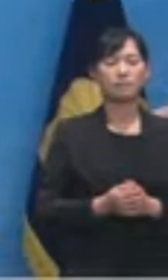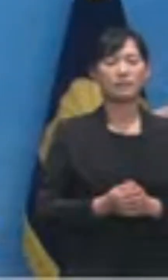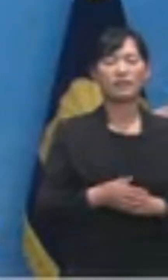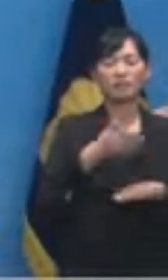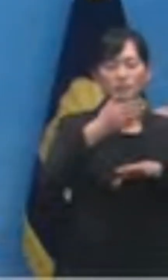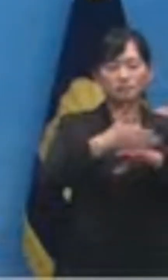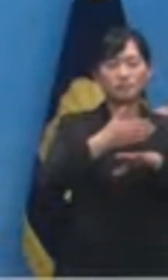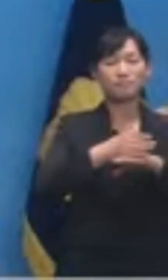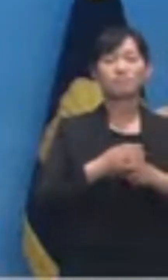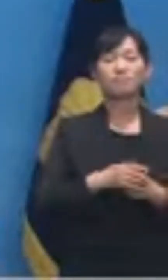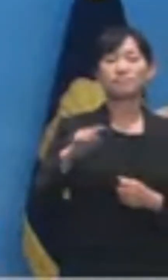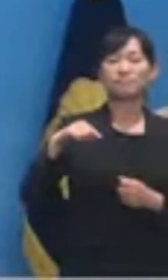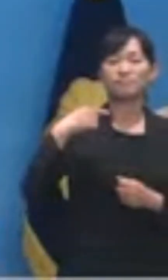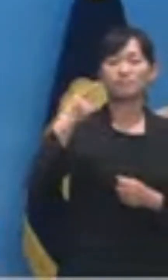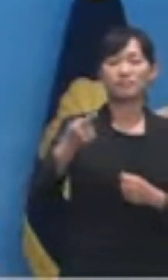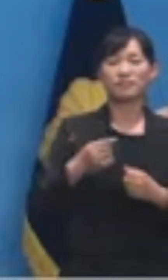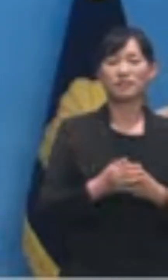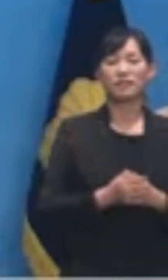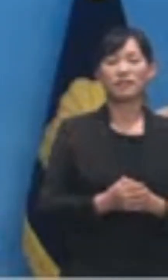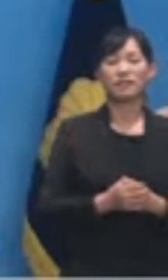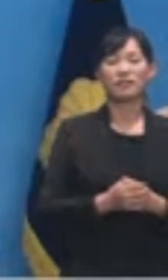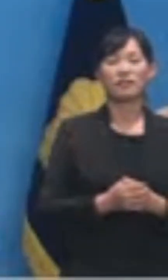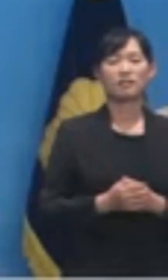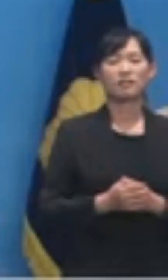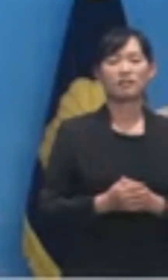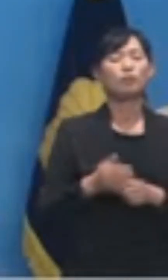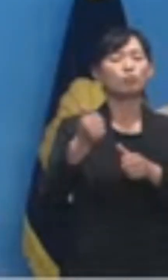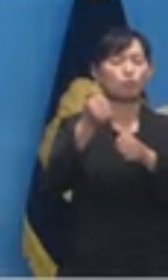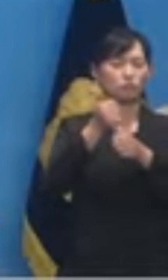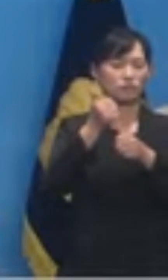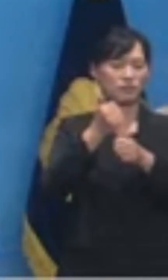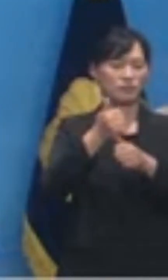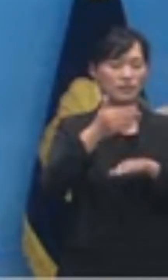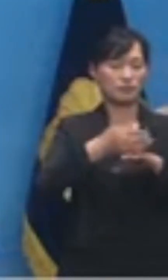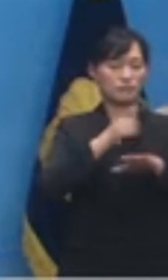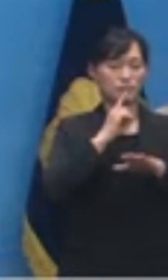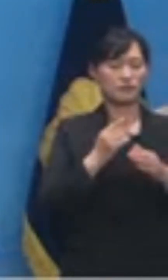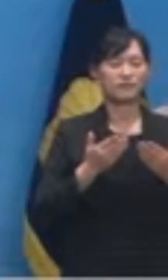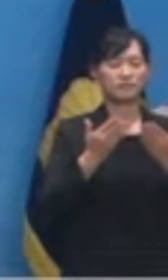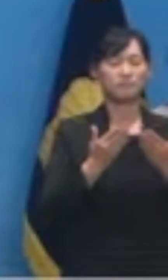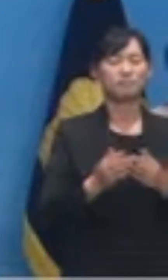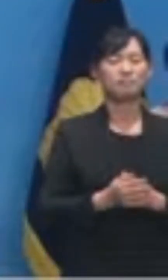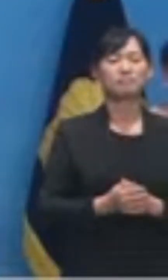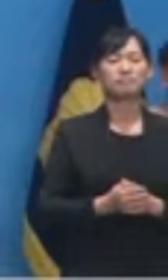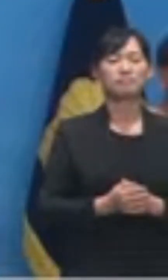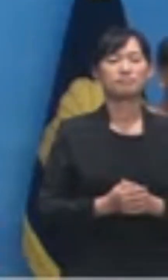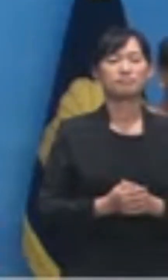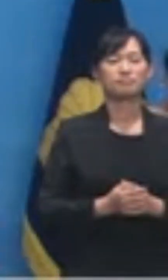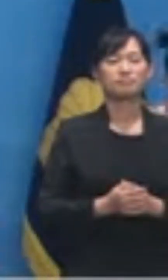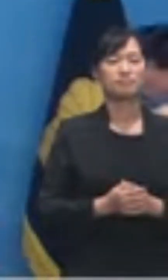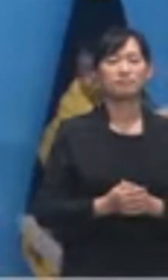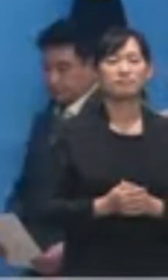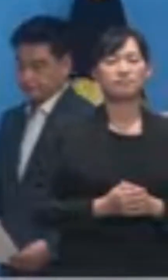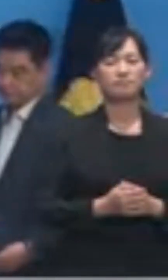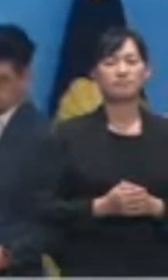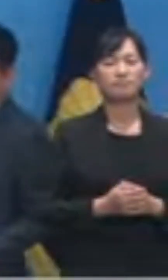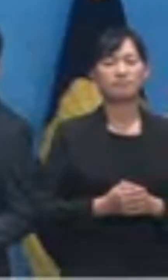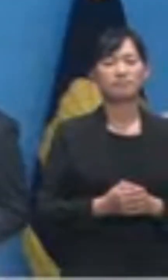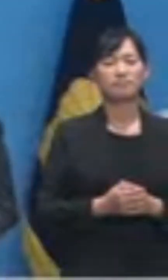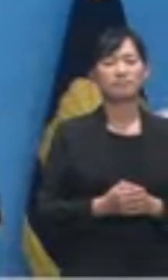네, 감사합니다. 다음으로 최혁진 민주연 부원장님의 인사 말씀 듣겠습니다.